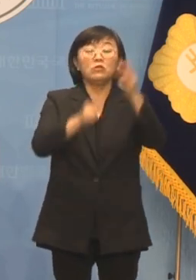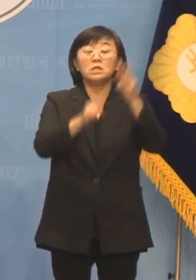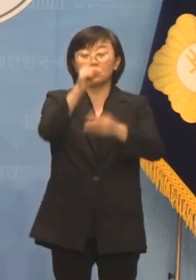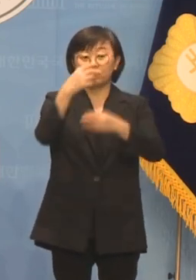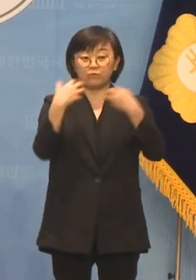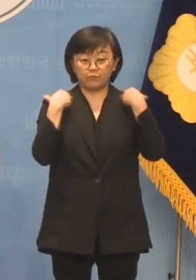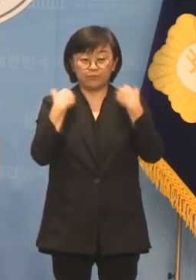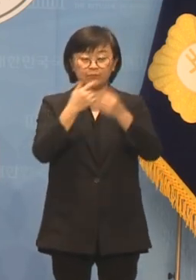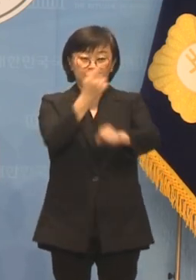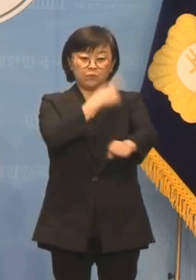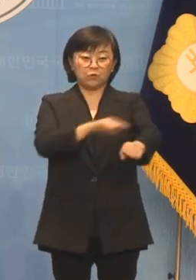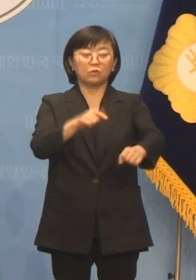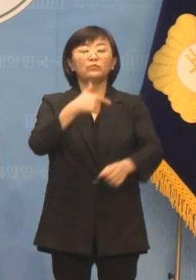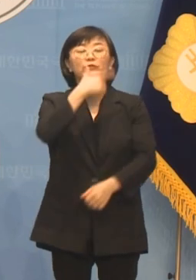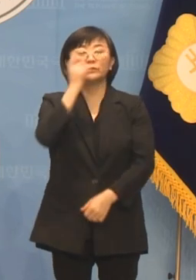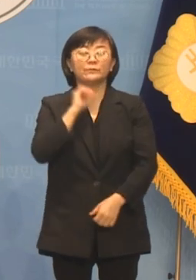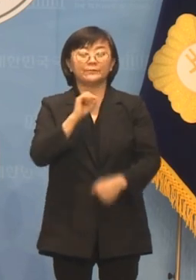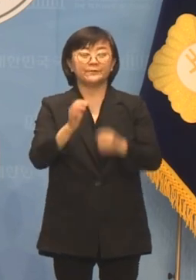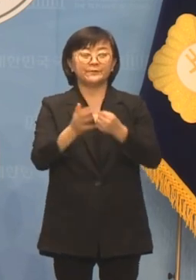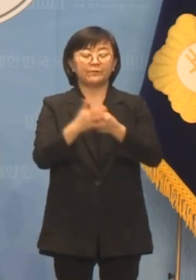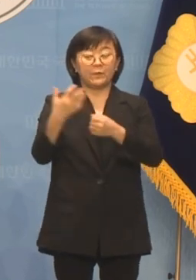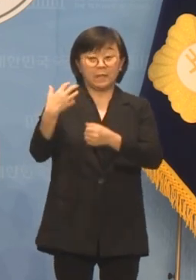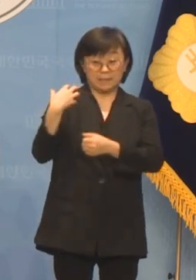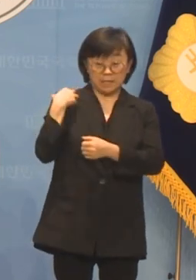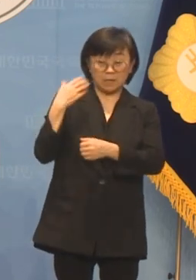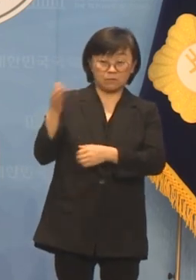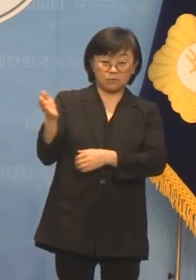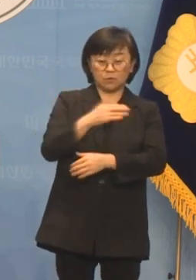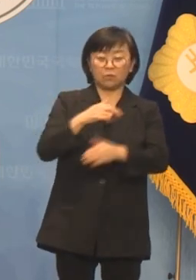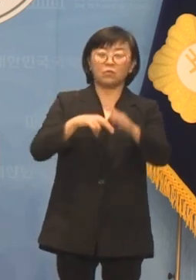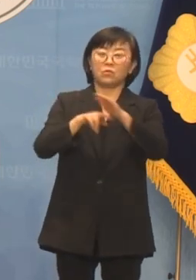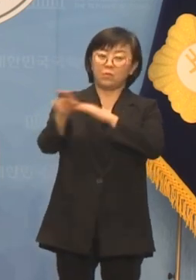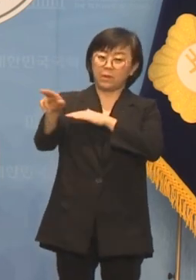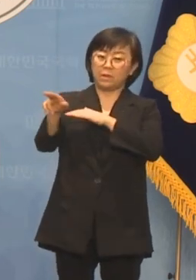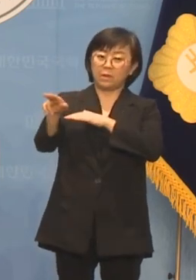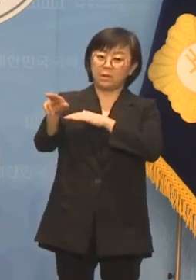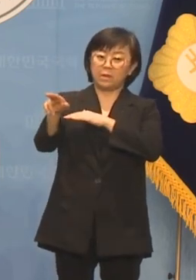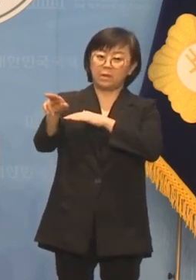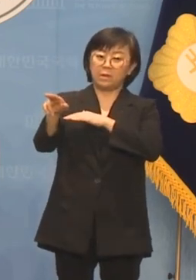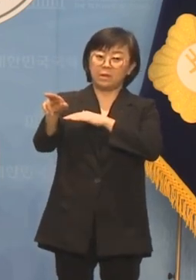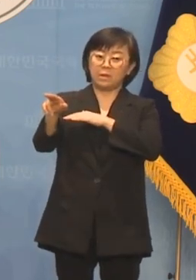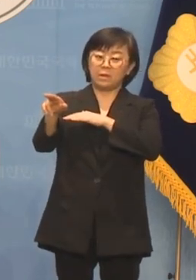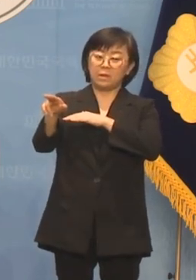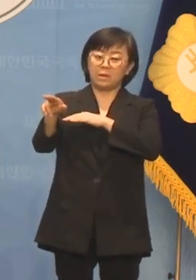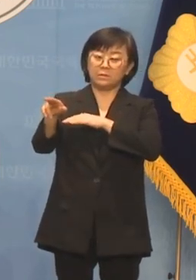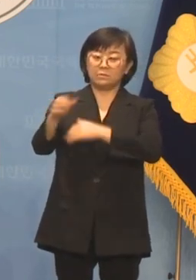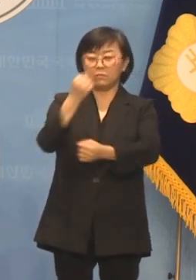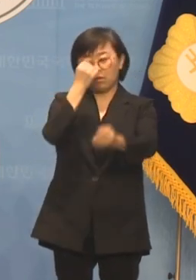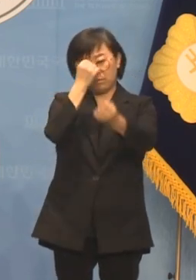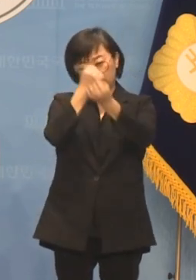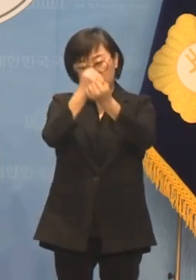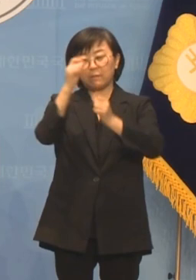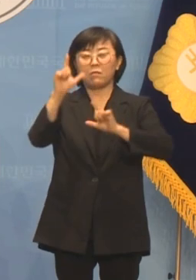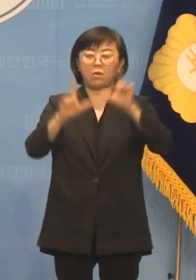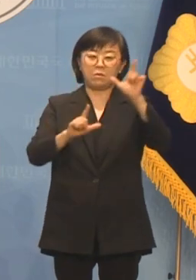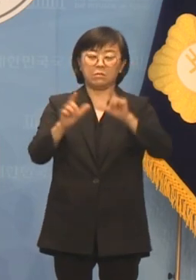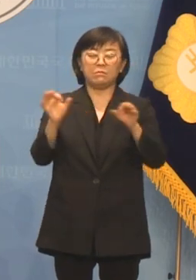정부는 무능도 부족해서 책임으로부터 도망치려는 파렴치한 행태를